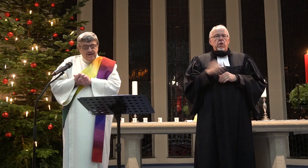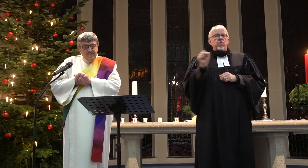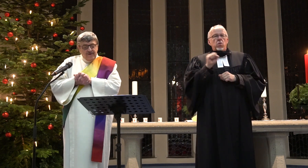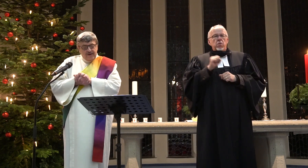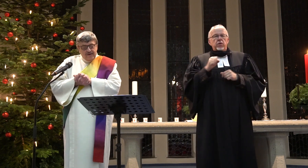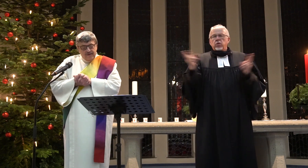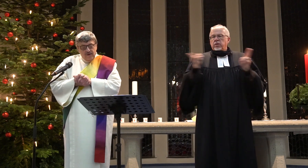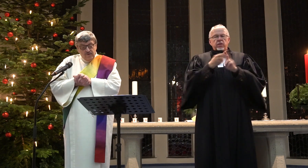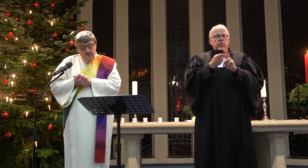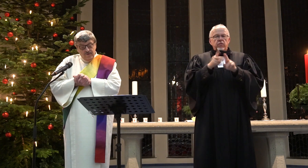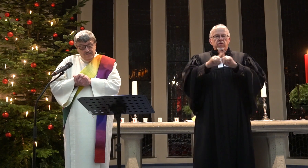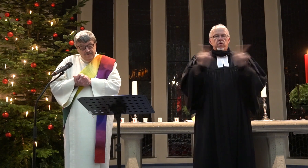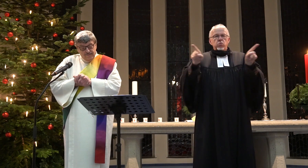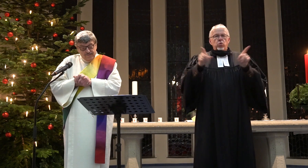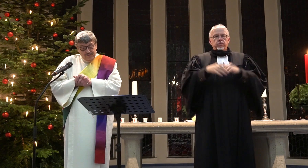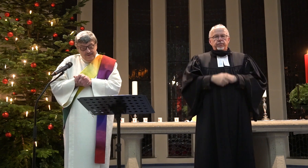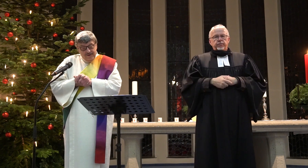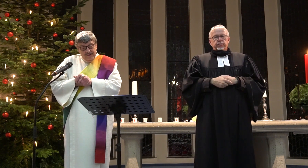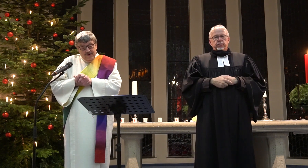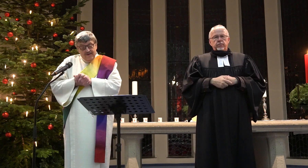nicht treffen hätten dürfen.